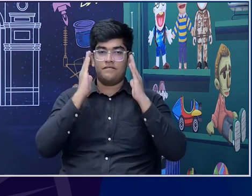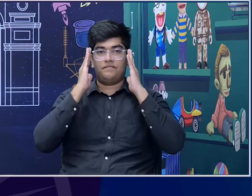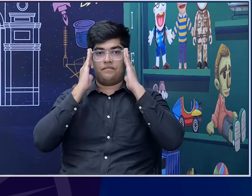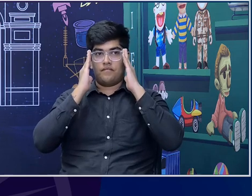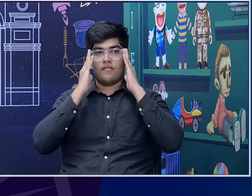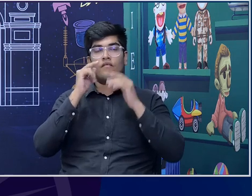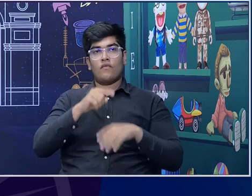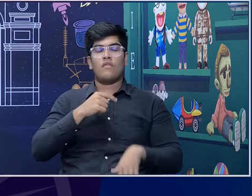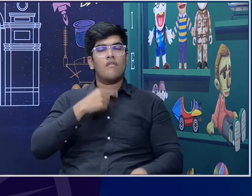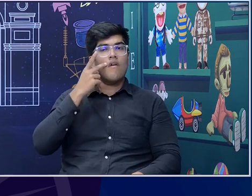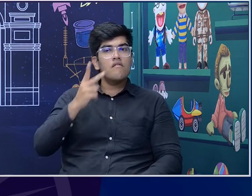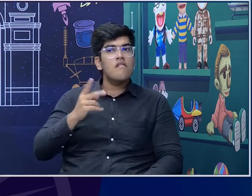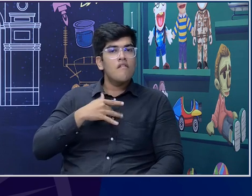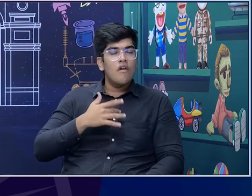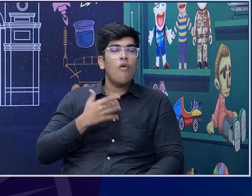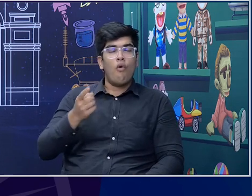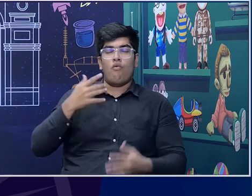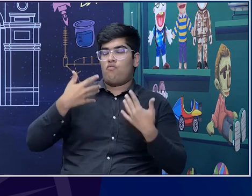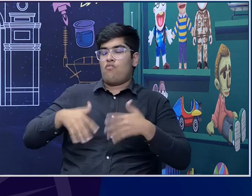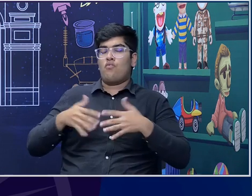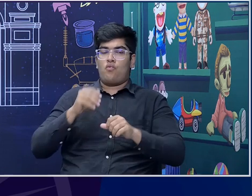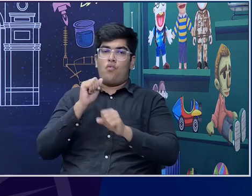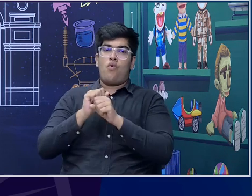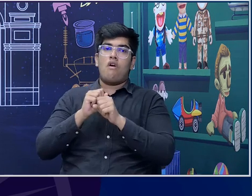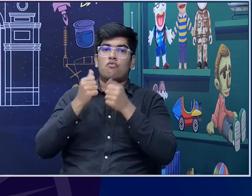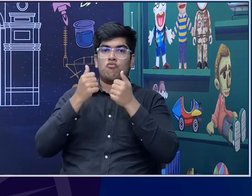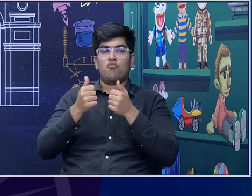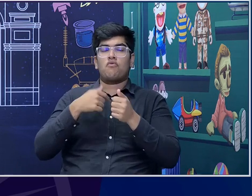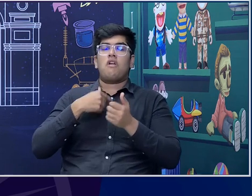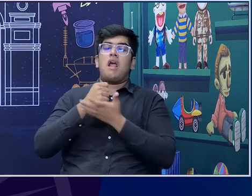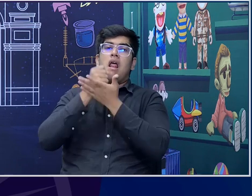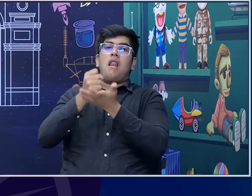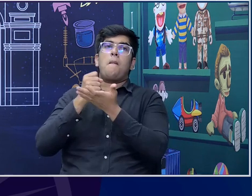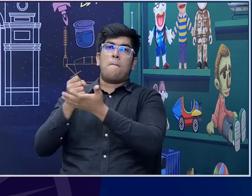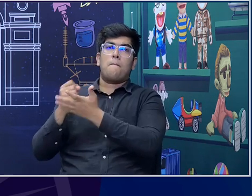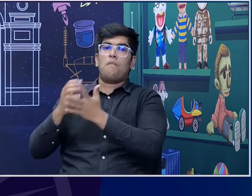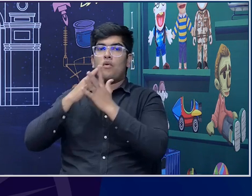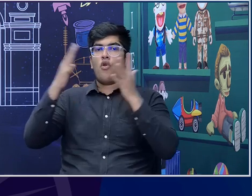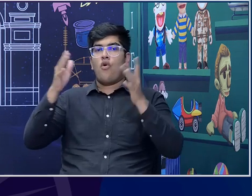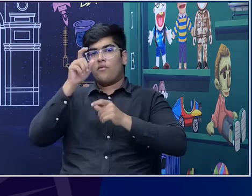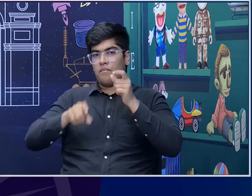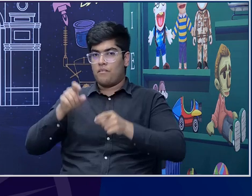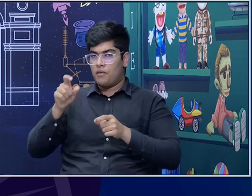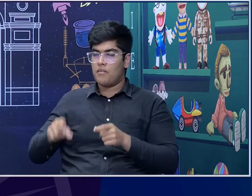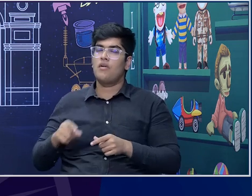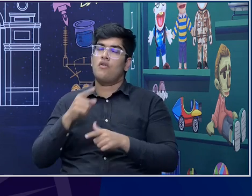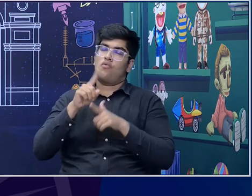मैं कितना अच्छा काम कर रहा हूं और सब की मदद कर पा रहा हूं इस चक्कर में तो उन्हें अपनी जॉब